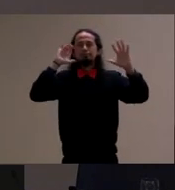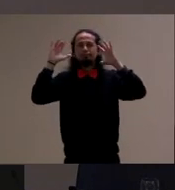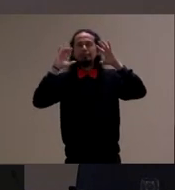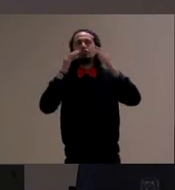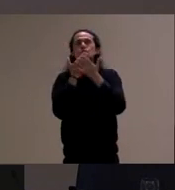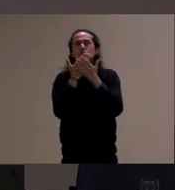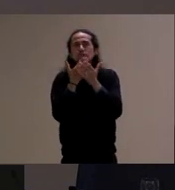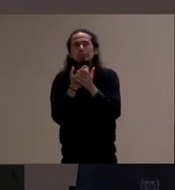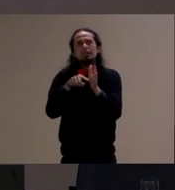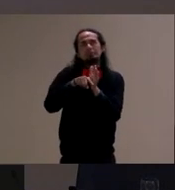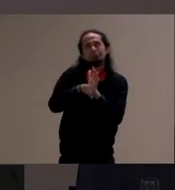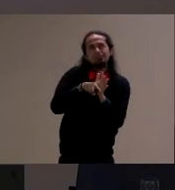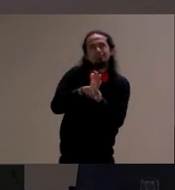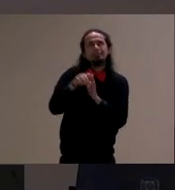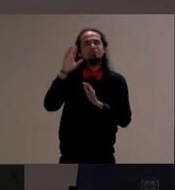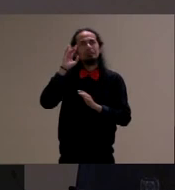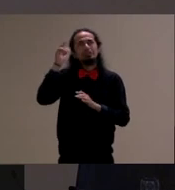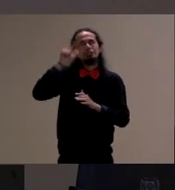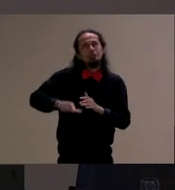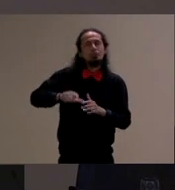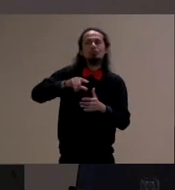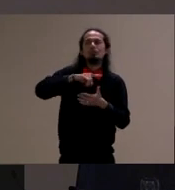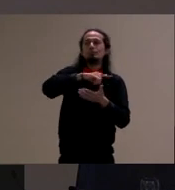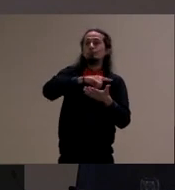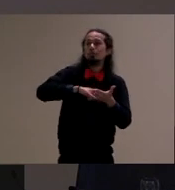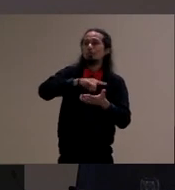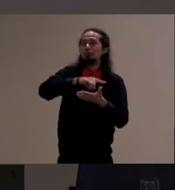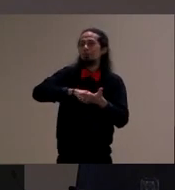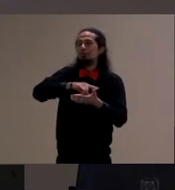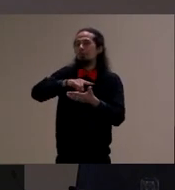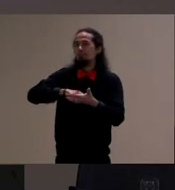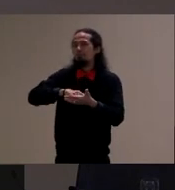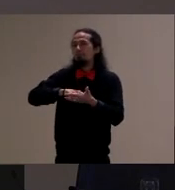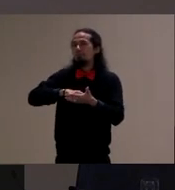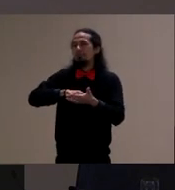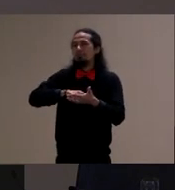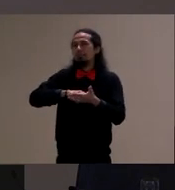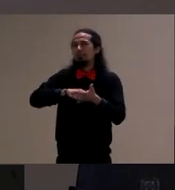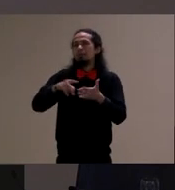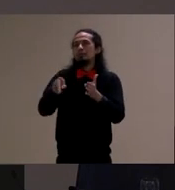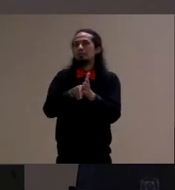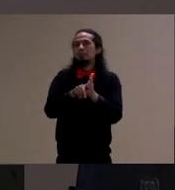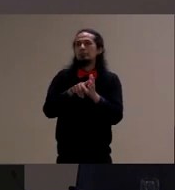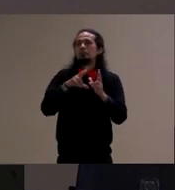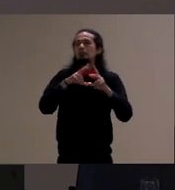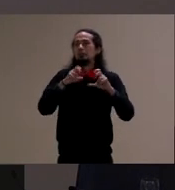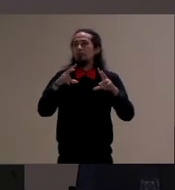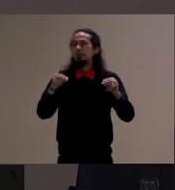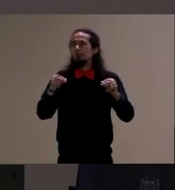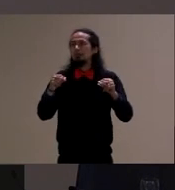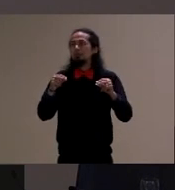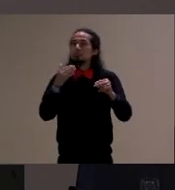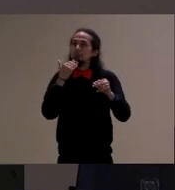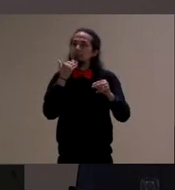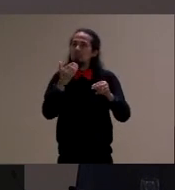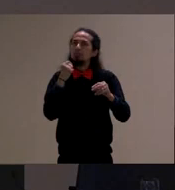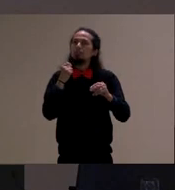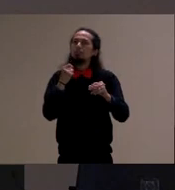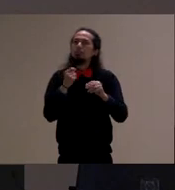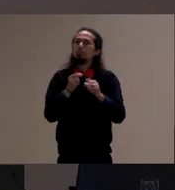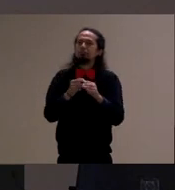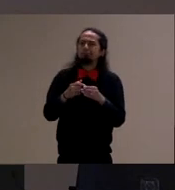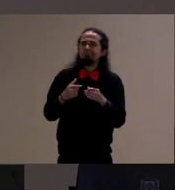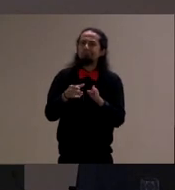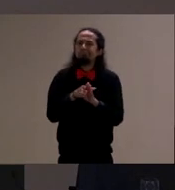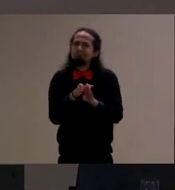os próprios documentos né da rede principalmente o orientações é o documento das